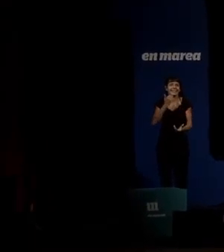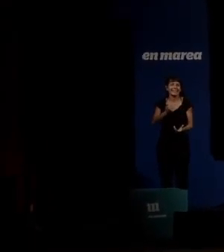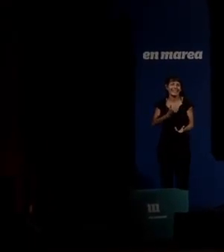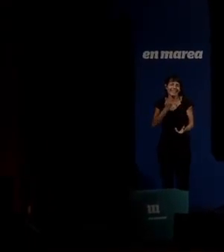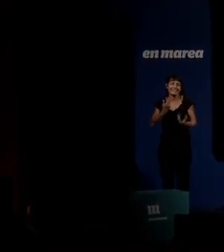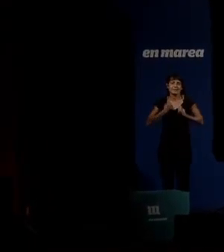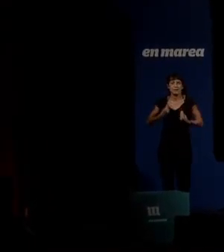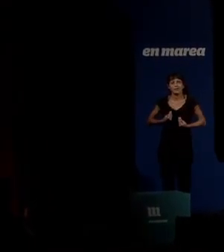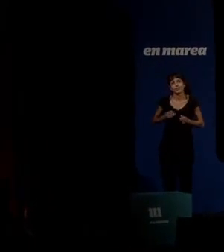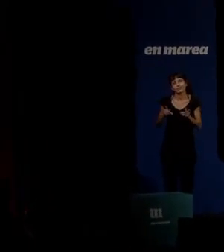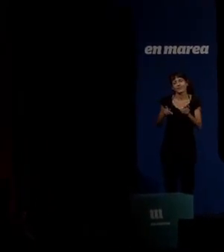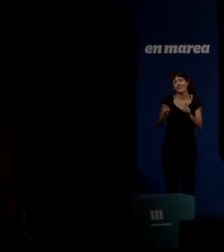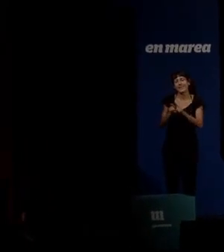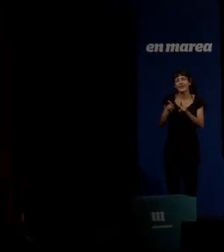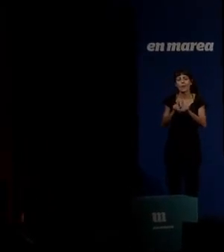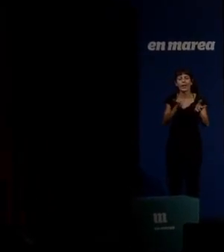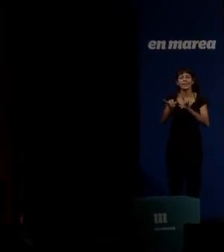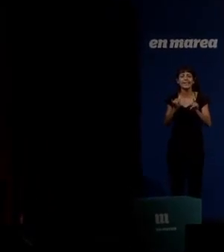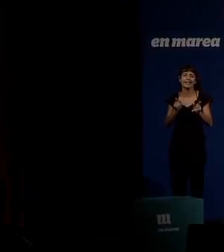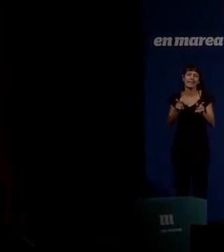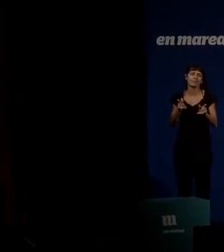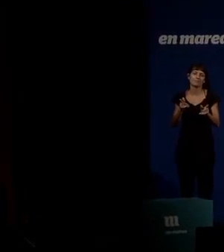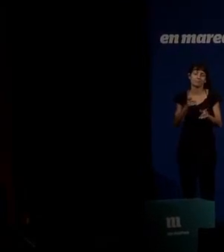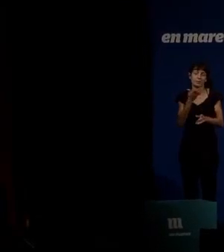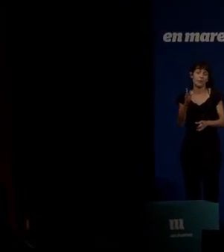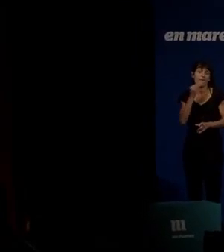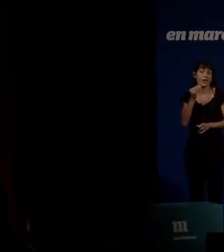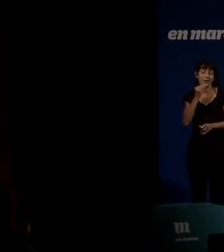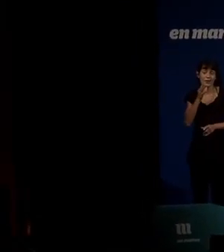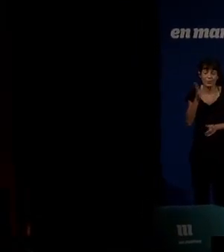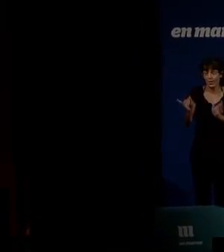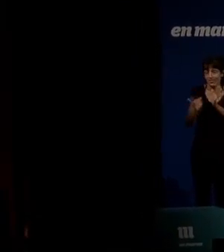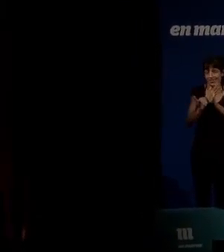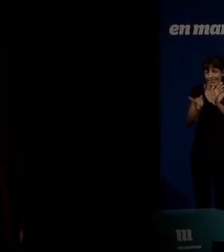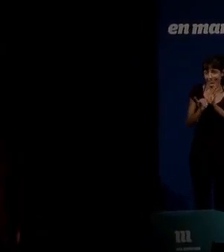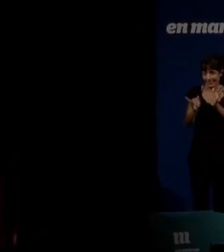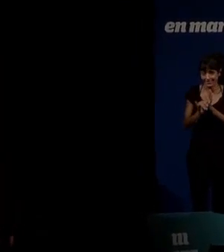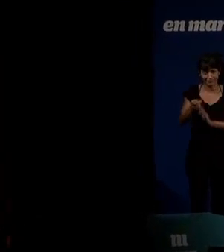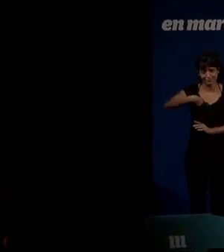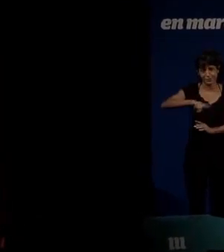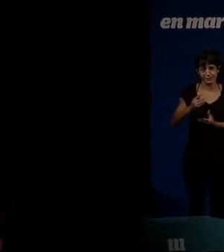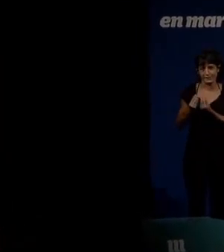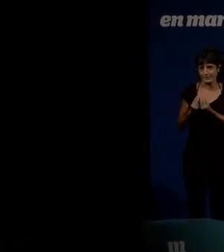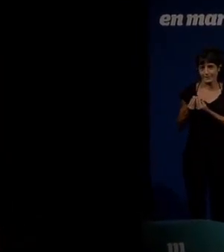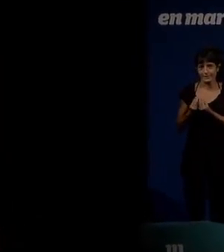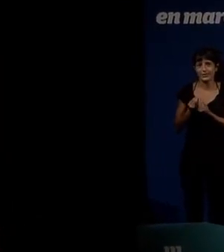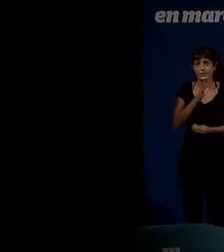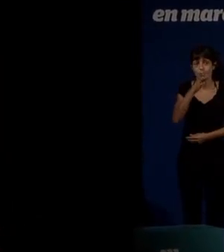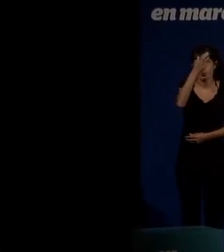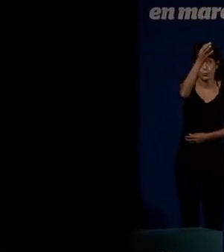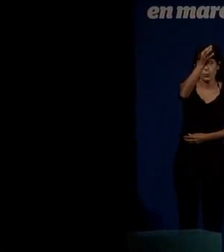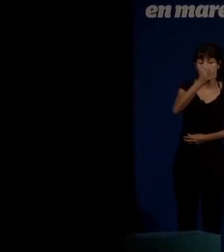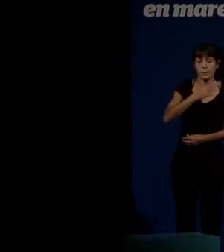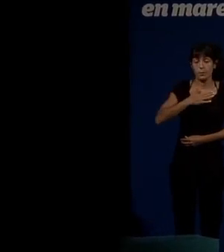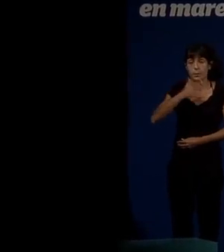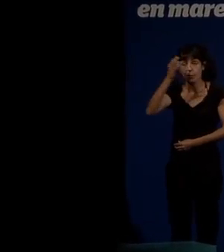como miña, porque son ferrolana, porque estamos moi pertos uns dos outros e, sobre todo, porque este pobo e o meu pobo